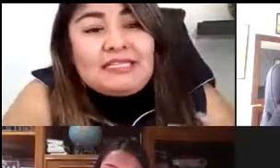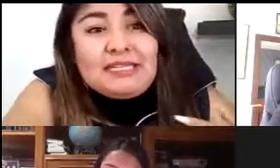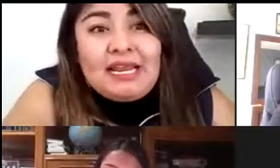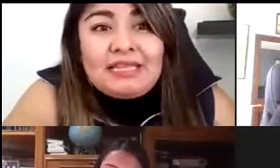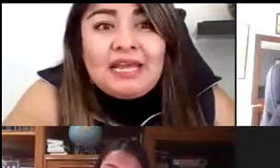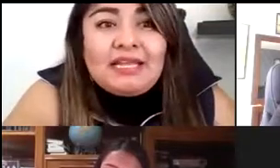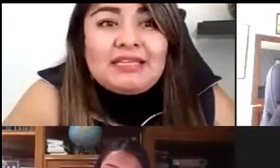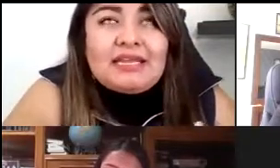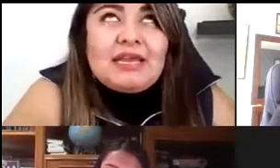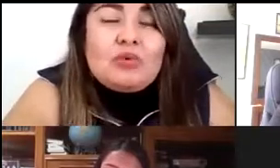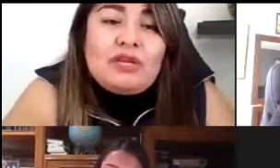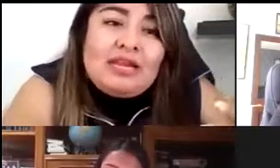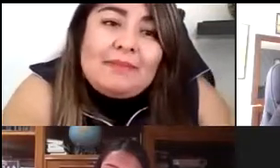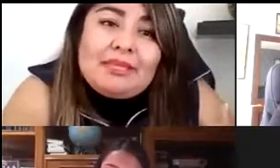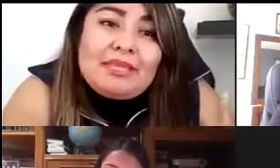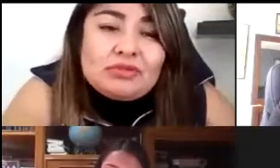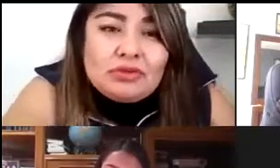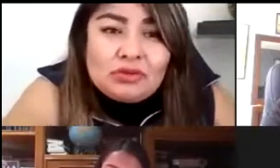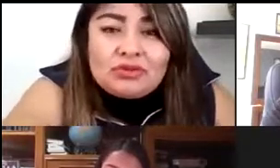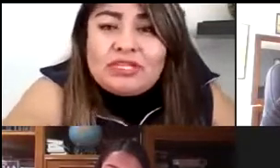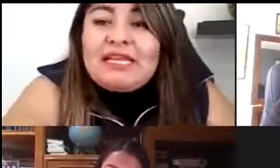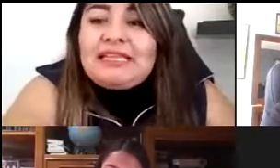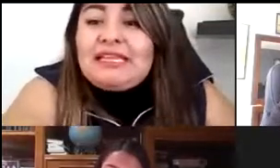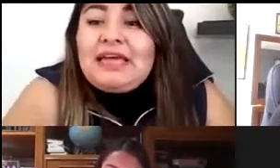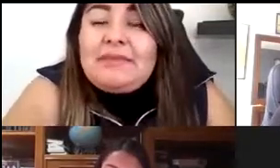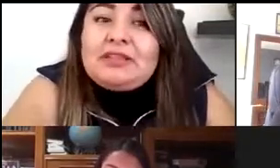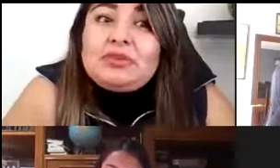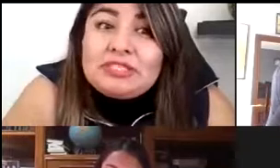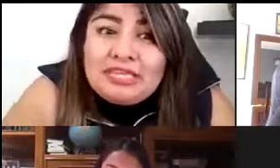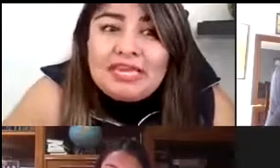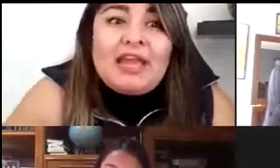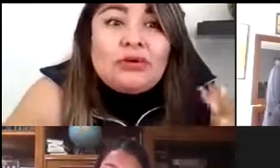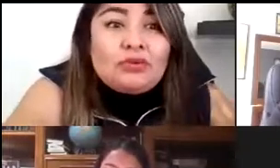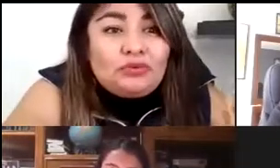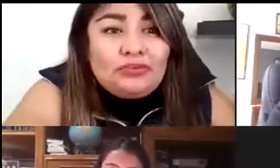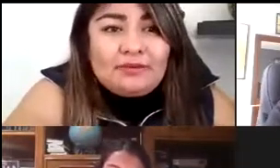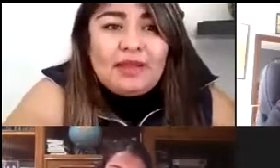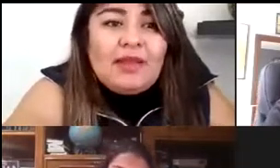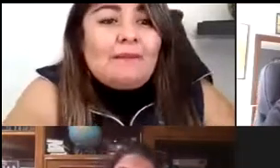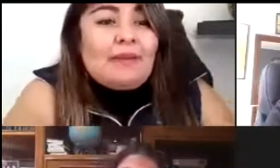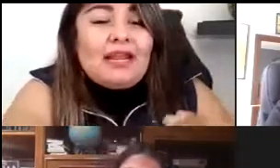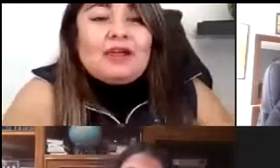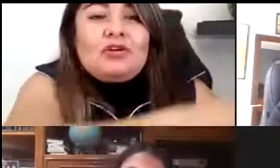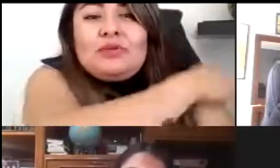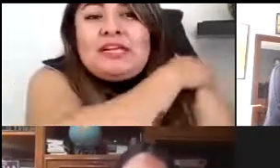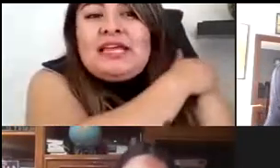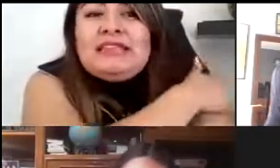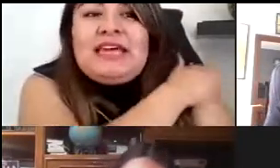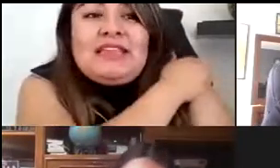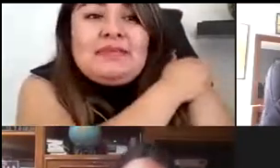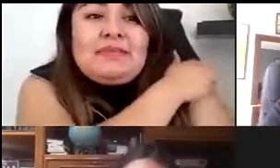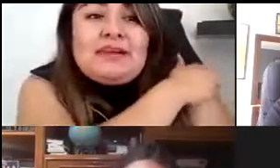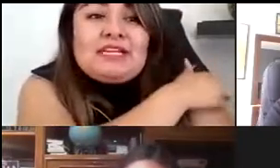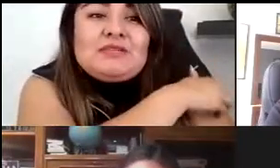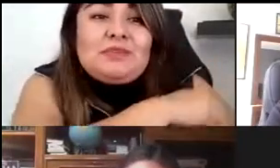antes se tenía la idea de que únicamente los sordos te daban tu seña o tu firma para la comunidad,